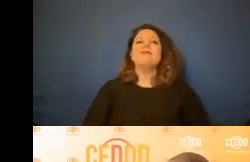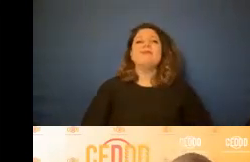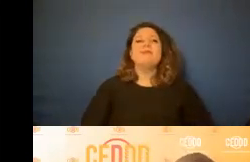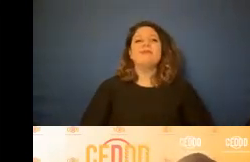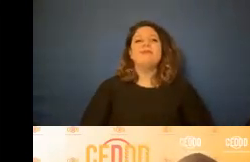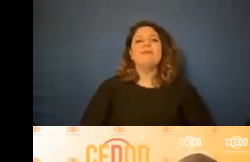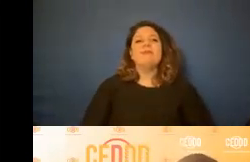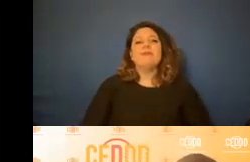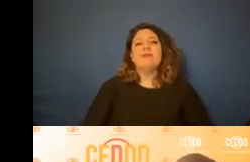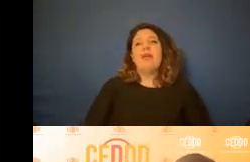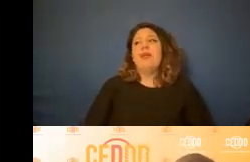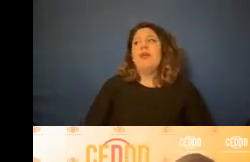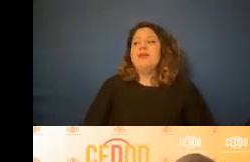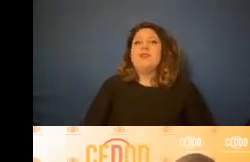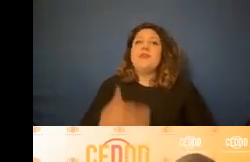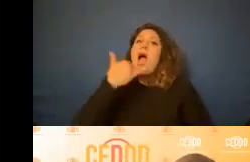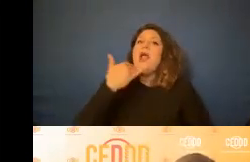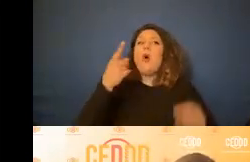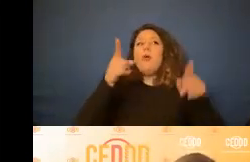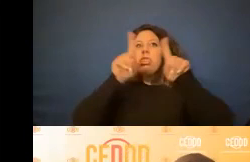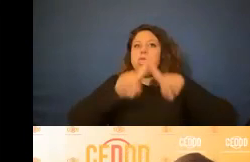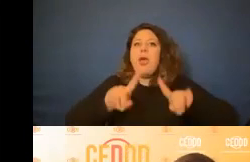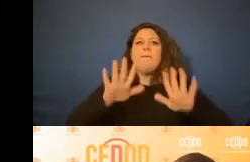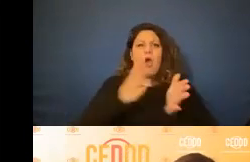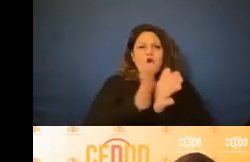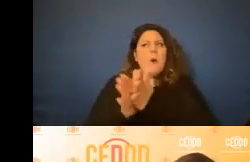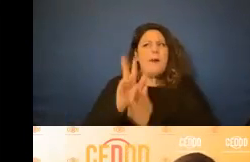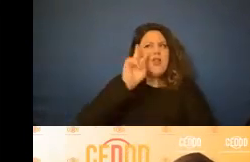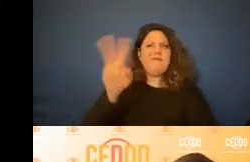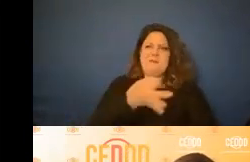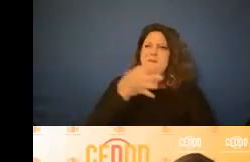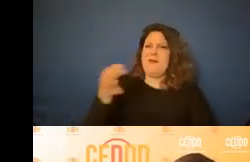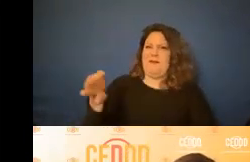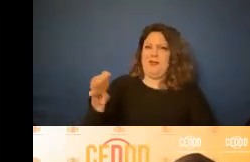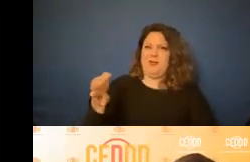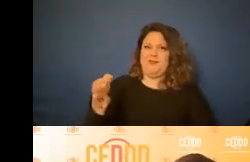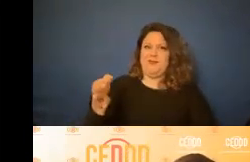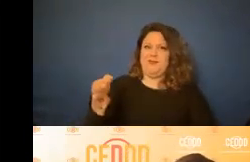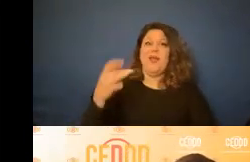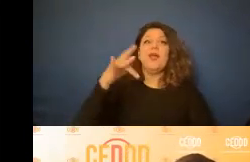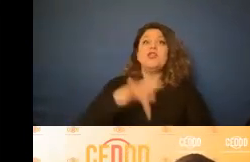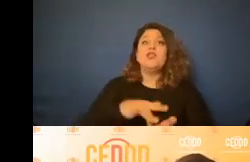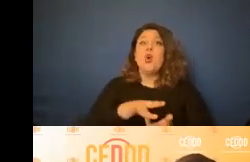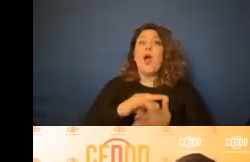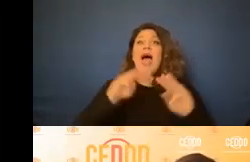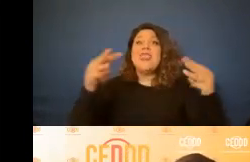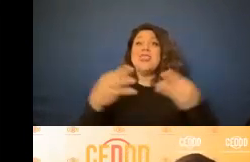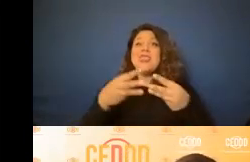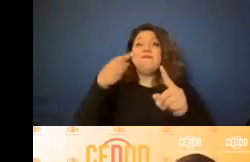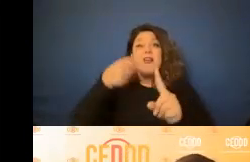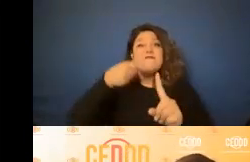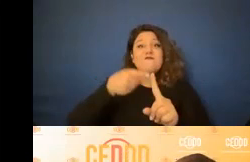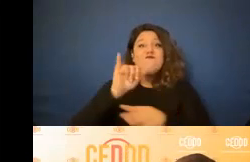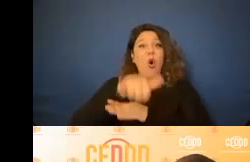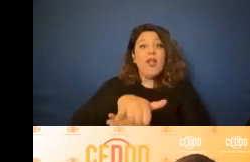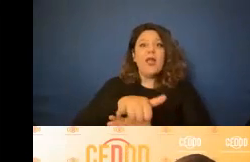compañeros lo ven perfectamente. Y nos pasa exactamente si hablamos de ciberbullying. No se ve. La familia no lo ve porque muchas veces no